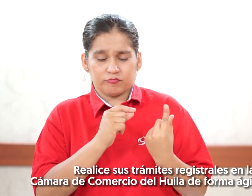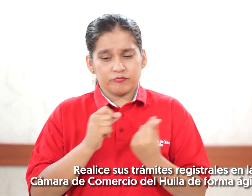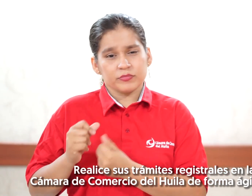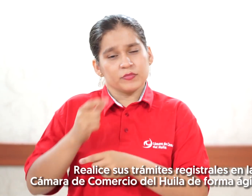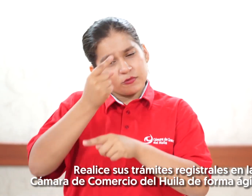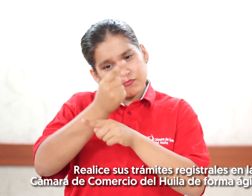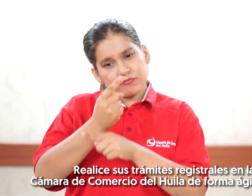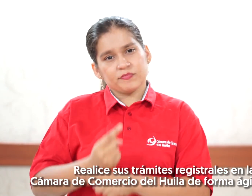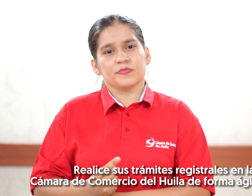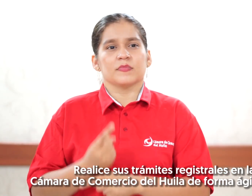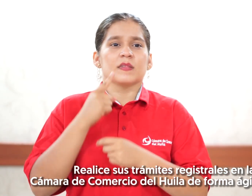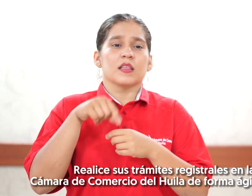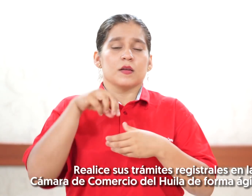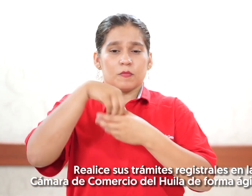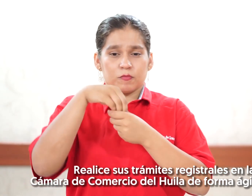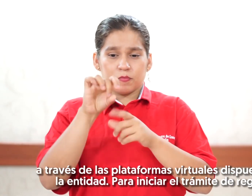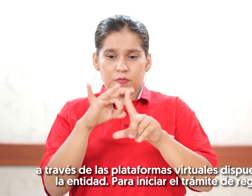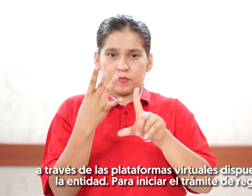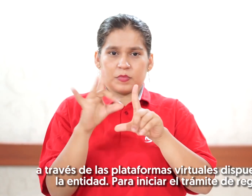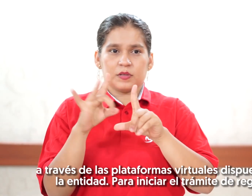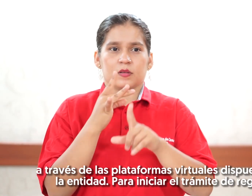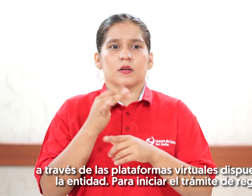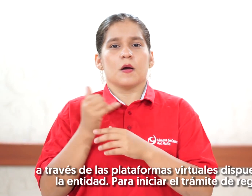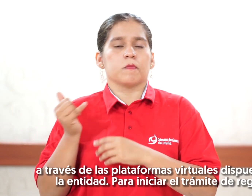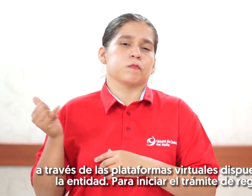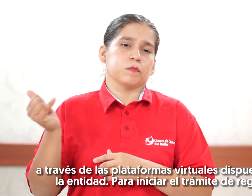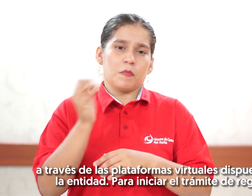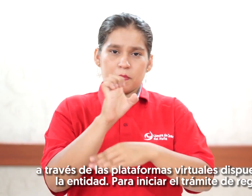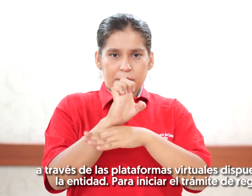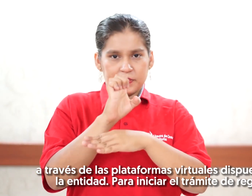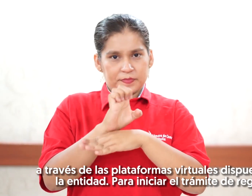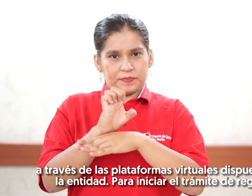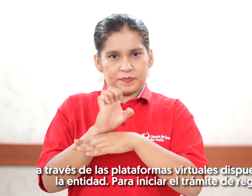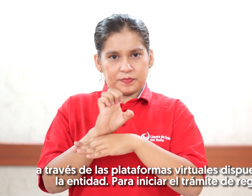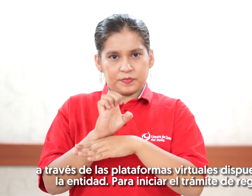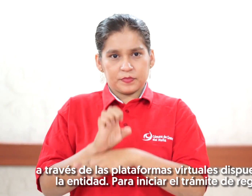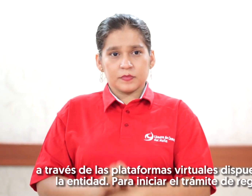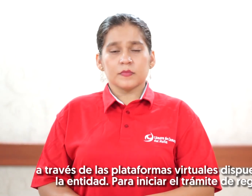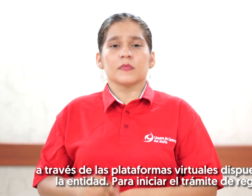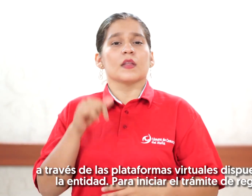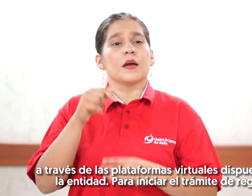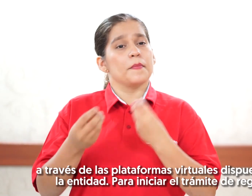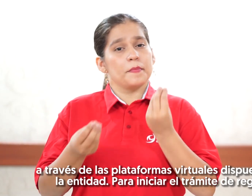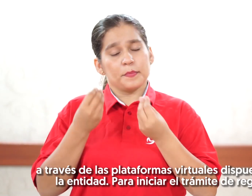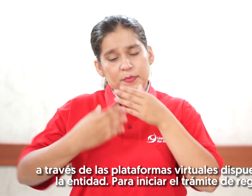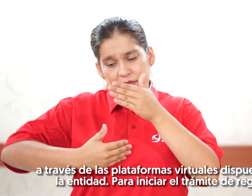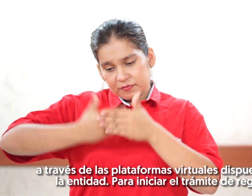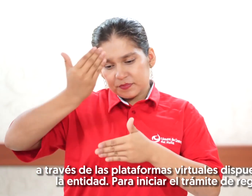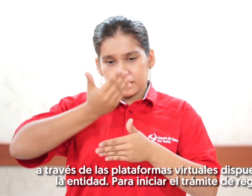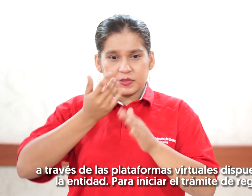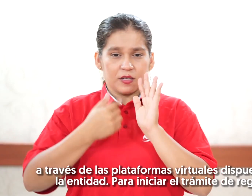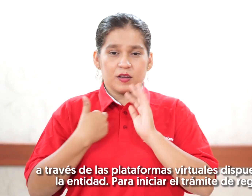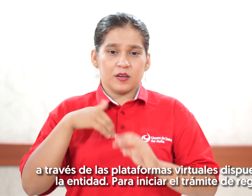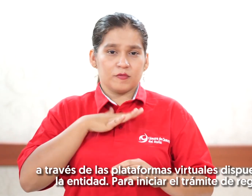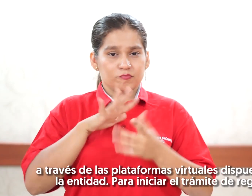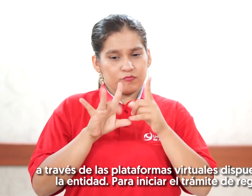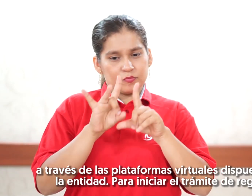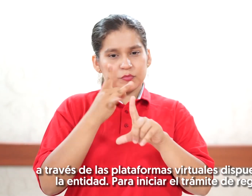ágil y segura, a través de las plataformas virtuales dispuestas por la entidad. Para iniciar el trámite de